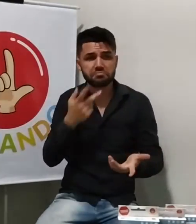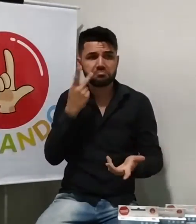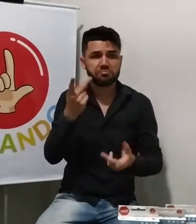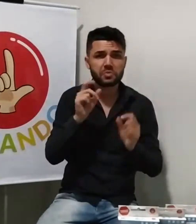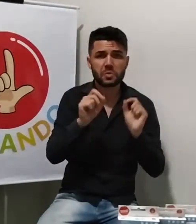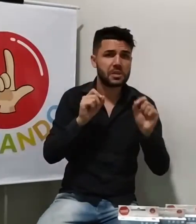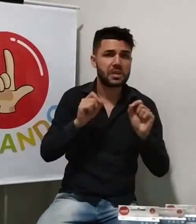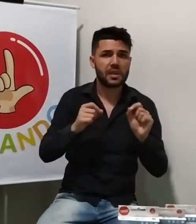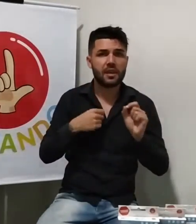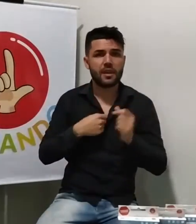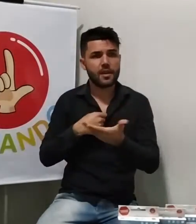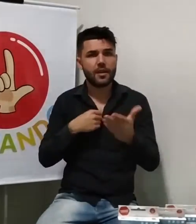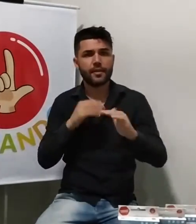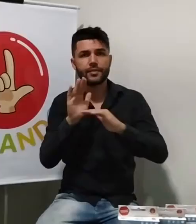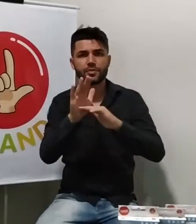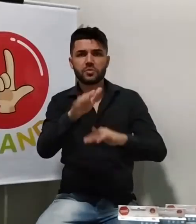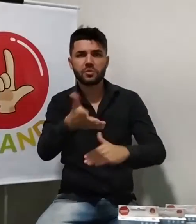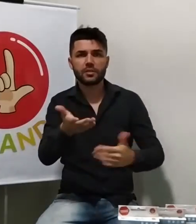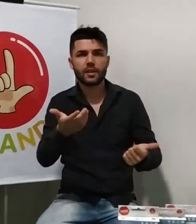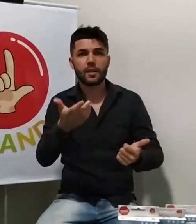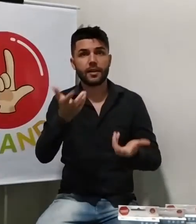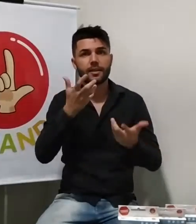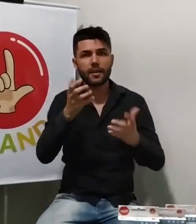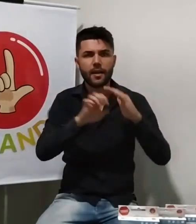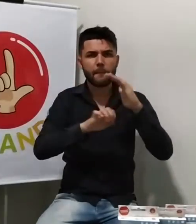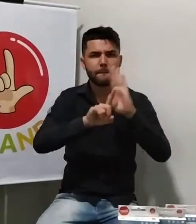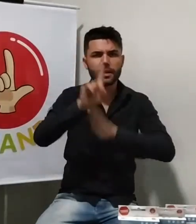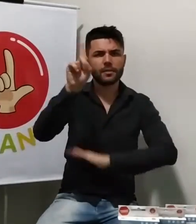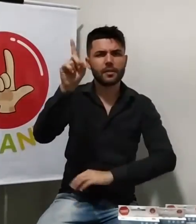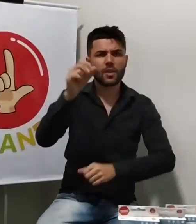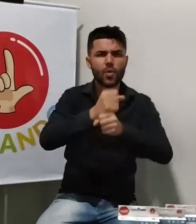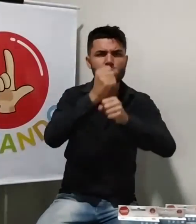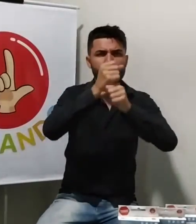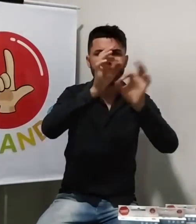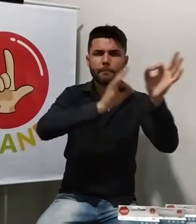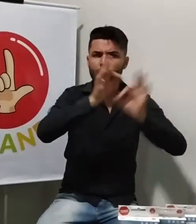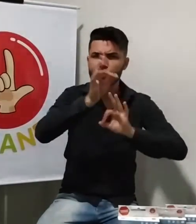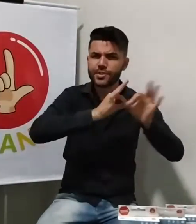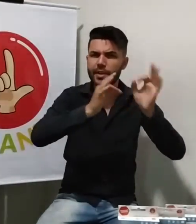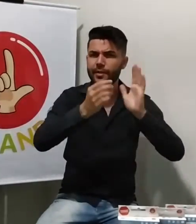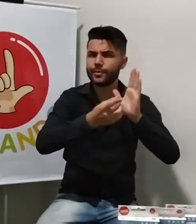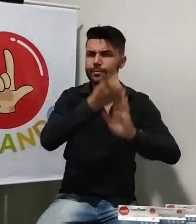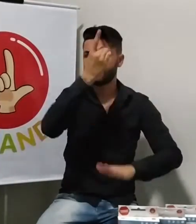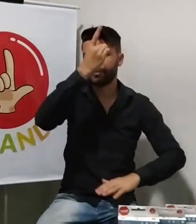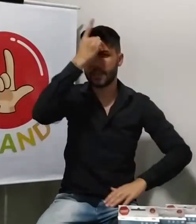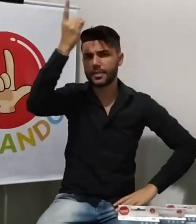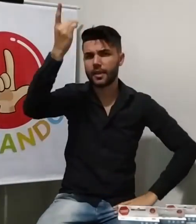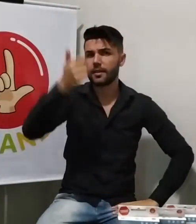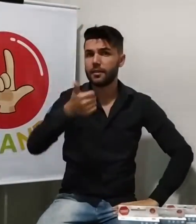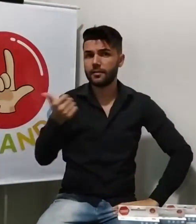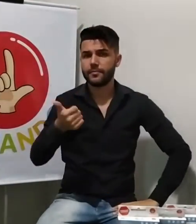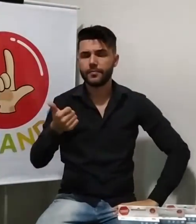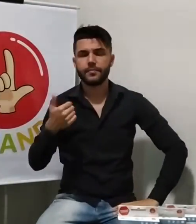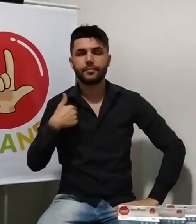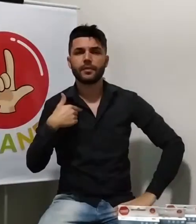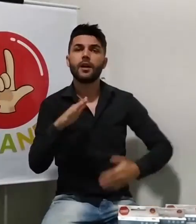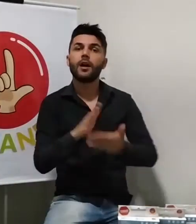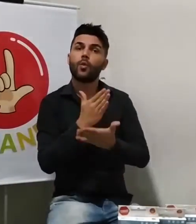afim de empreender, pessoal que está afim de construir seu projeto, que dicas, assim, você poderia dar para eles? Algumas dicas que eu acho que são super relevantes e que eu gostaria